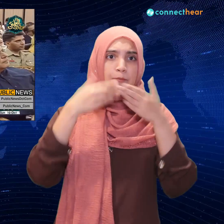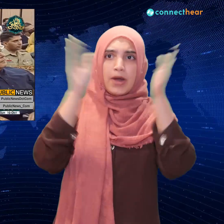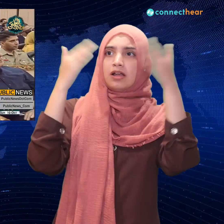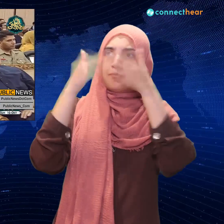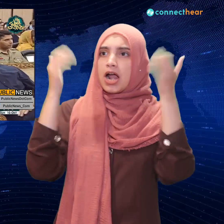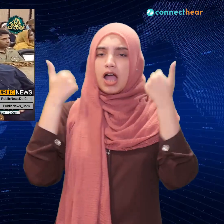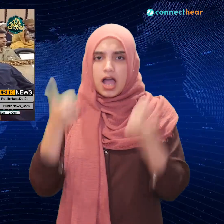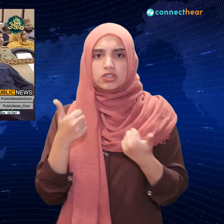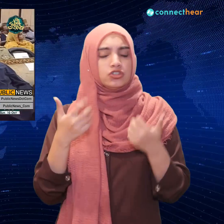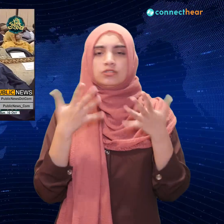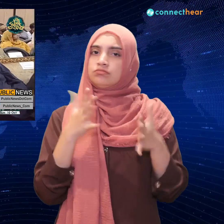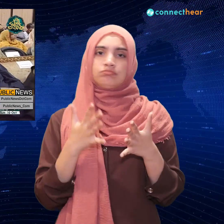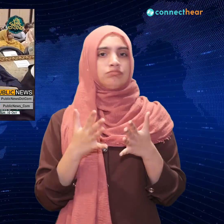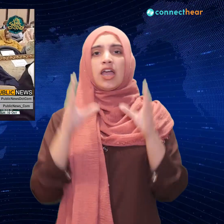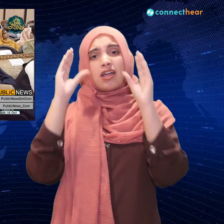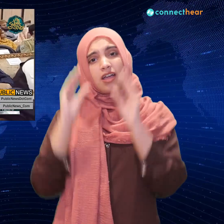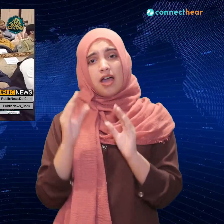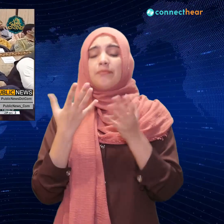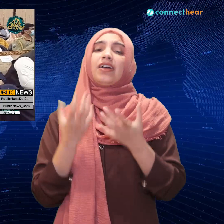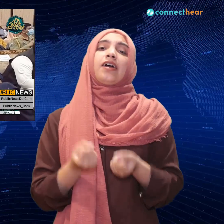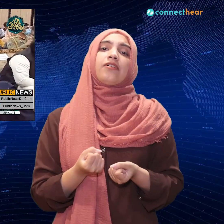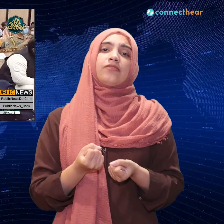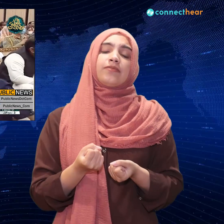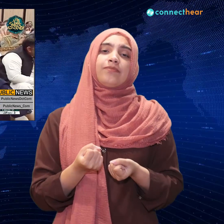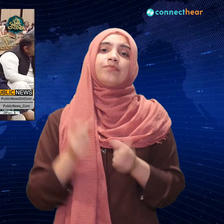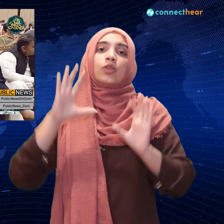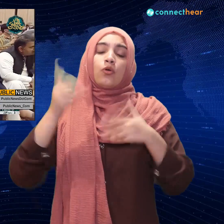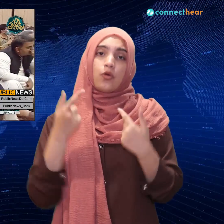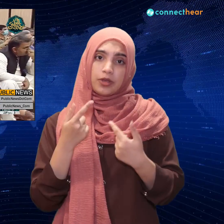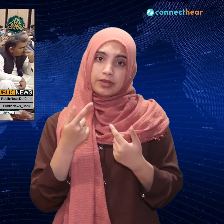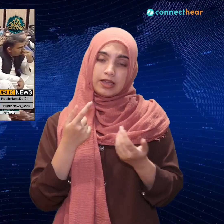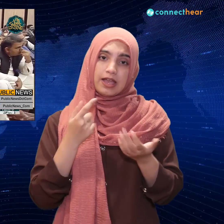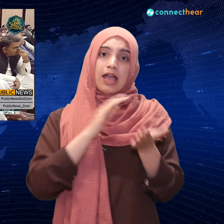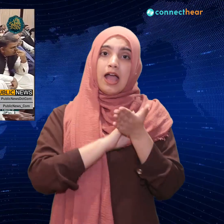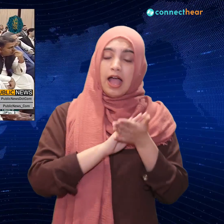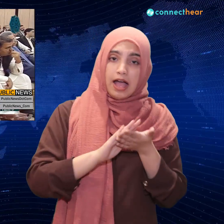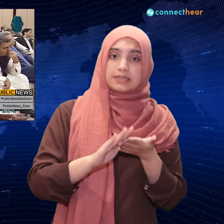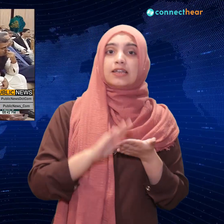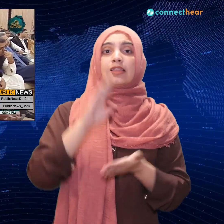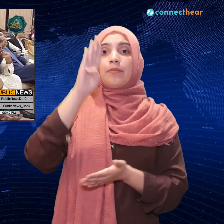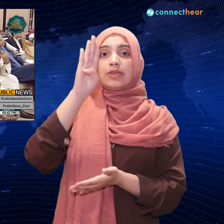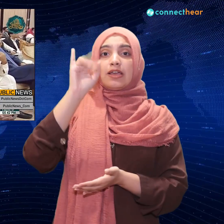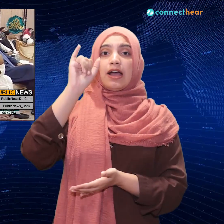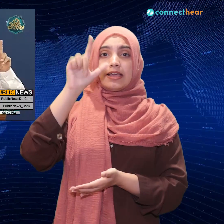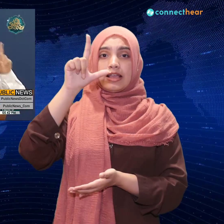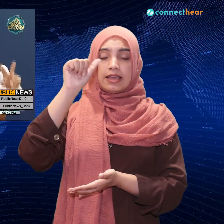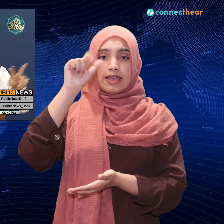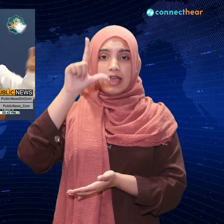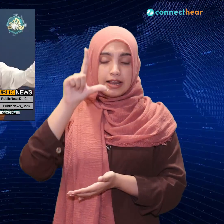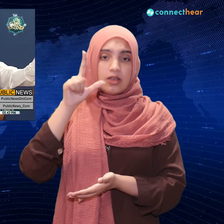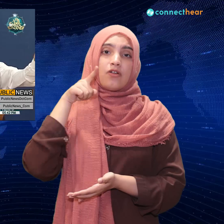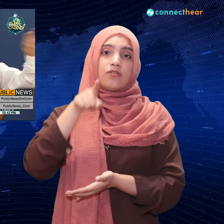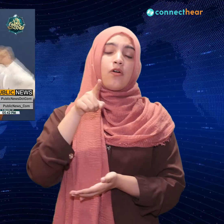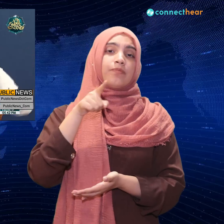جو ان کو دیکھتا تھا وہ لیڈر بن گیا. حضرت بلال جو ایک غلام تھے، انہوں نے 2